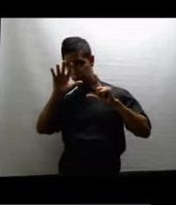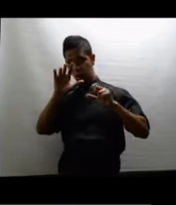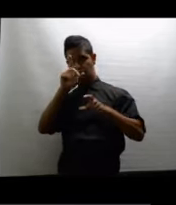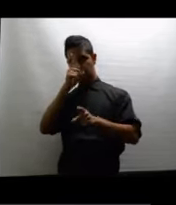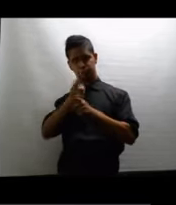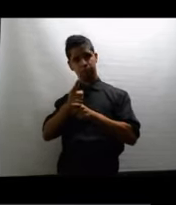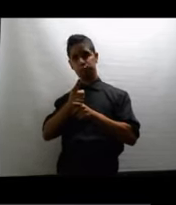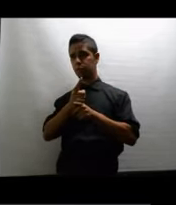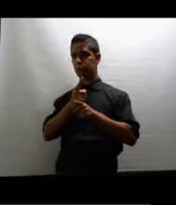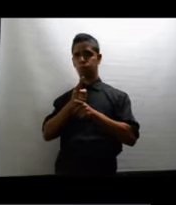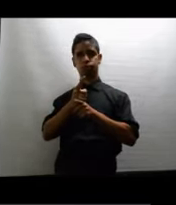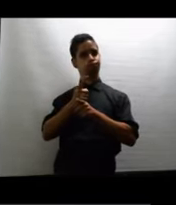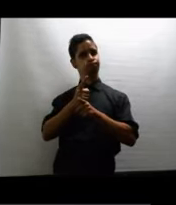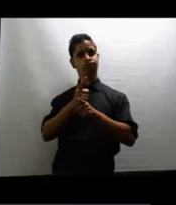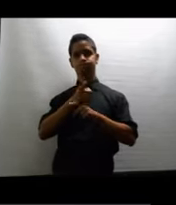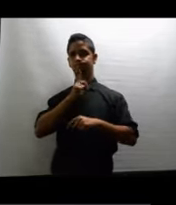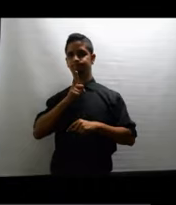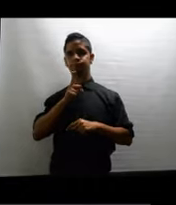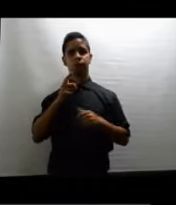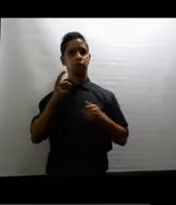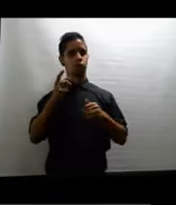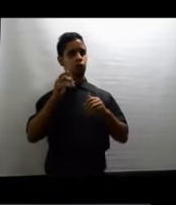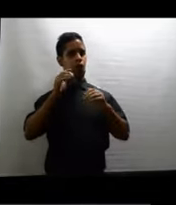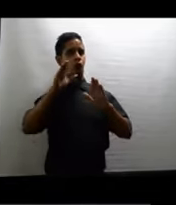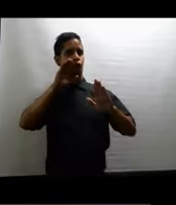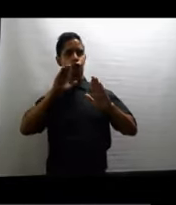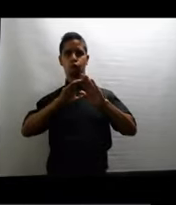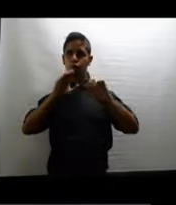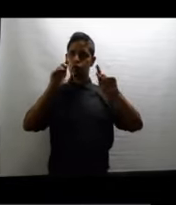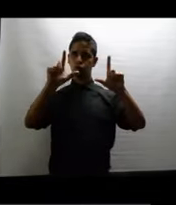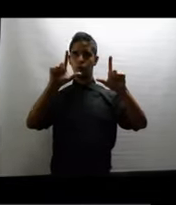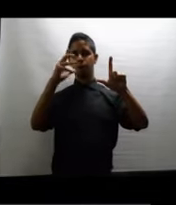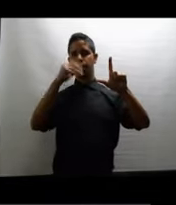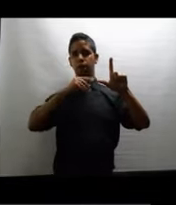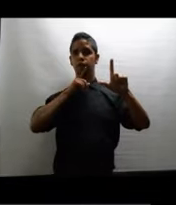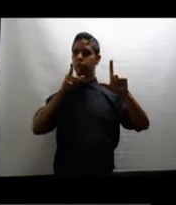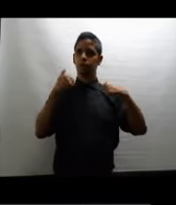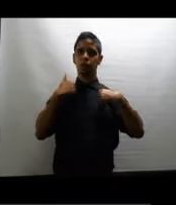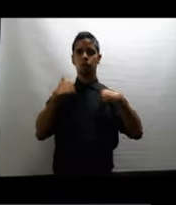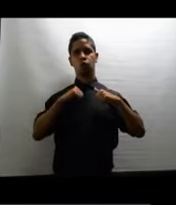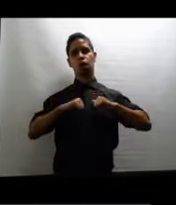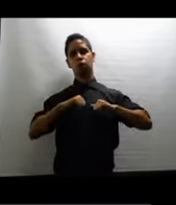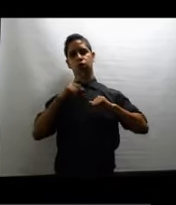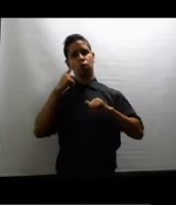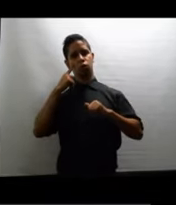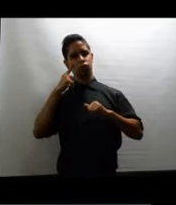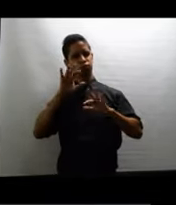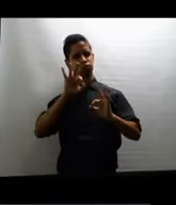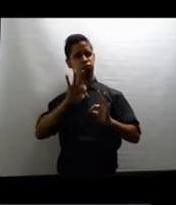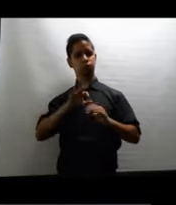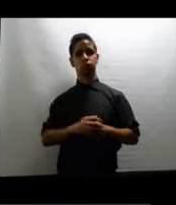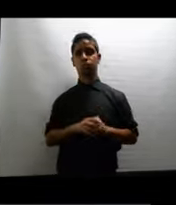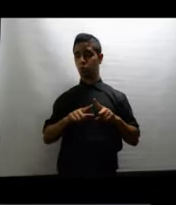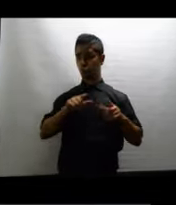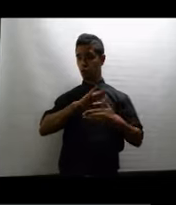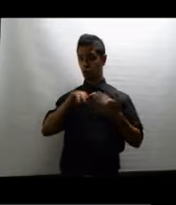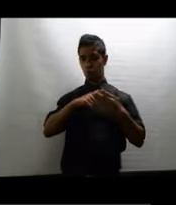bien atinado unas imágenes preciosas. Un arte, porque es que son... Sí. Entonces, esto todo pasó